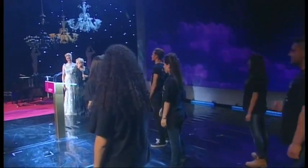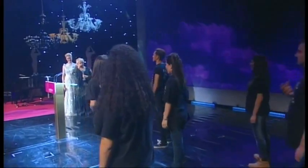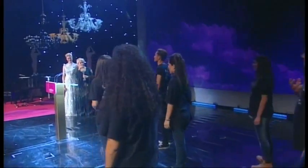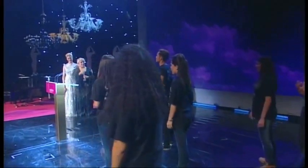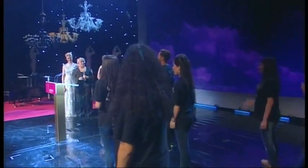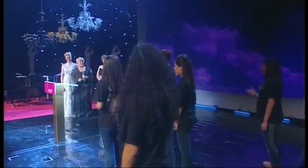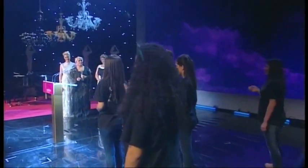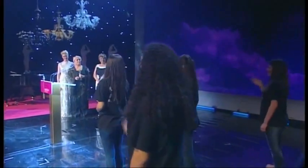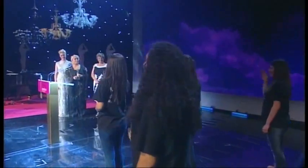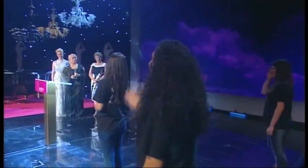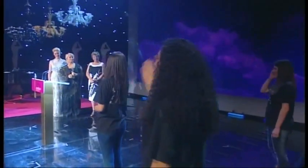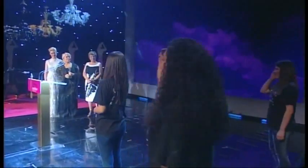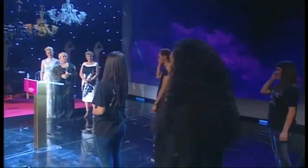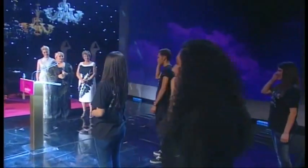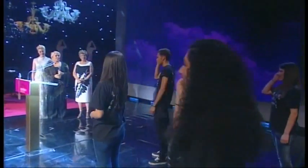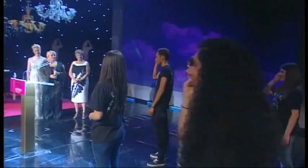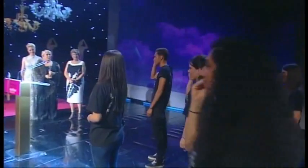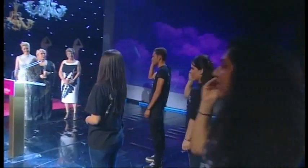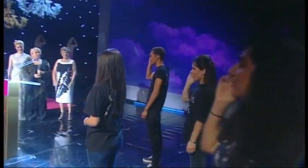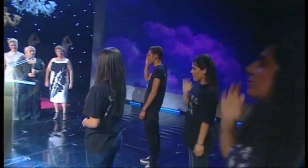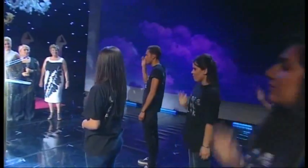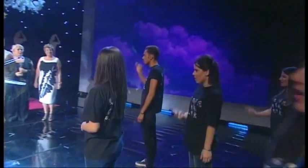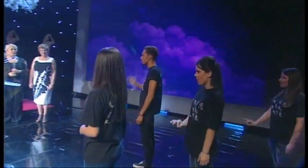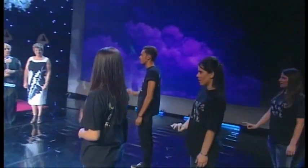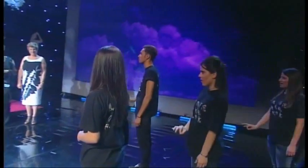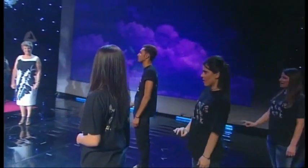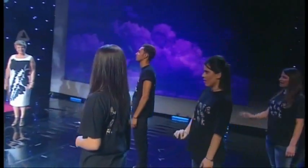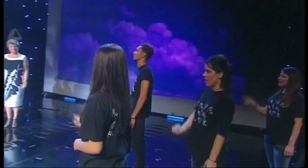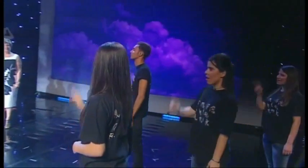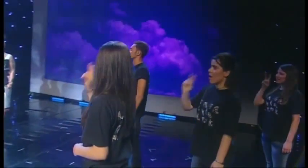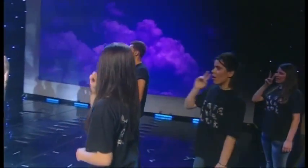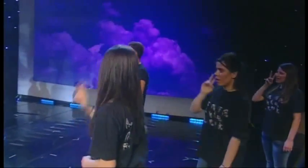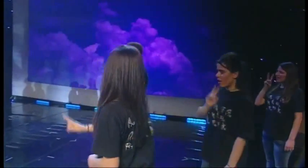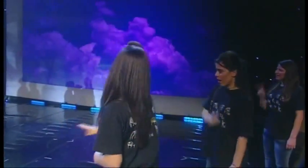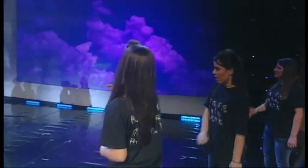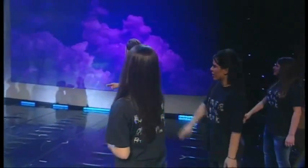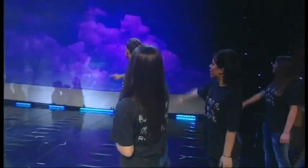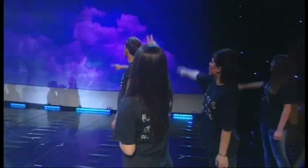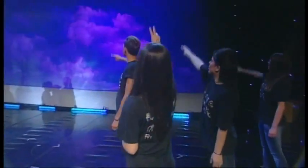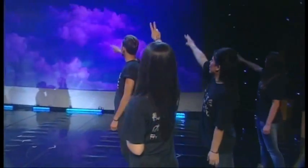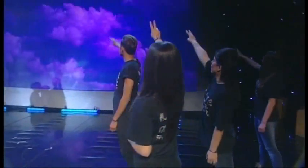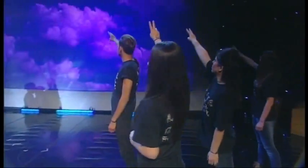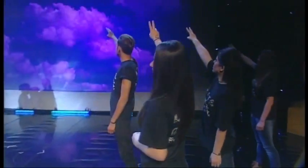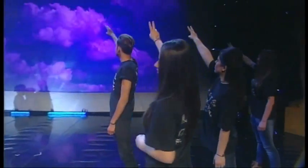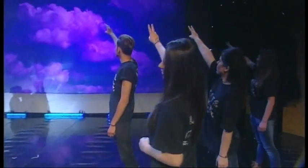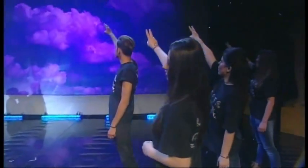Μα εγώ έχω μάθει πάντα να κοιτάω ψηλά.